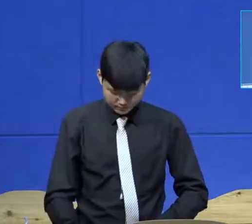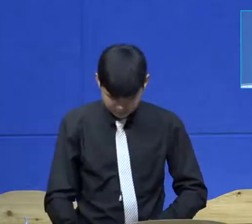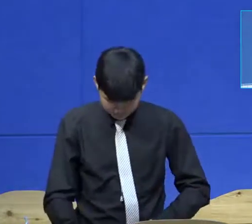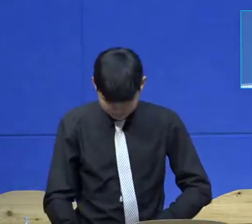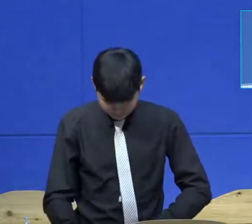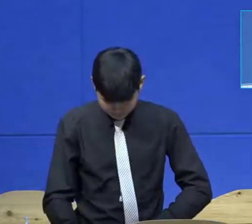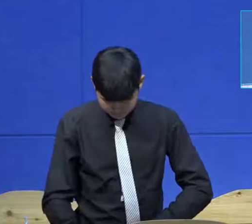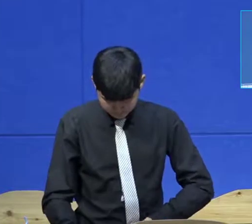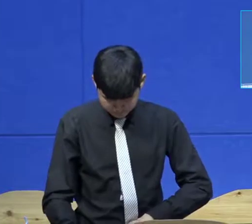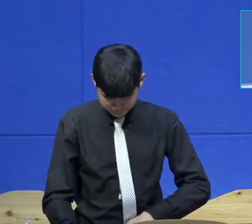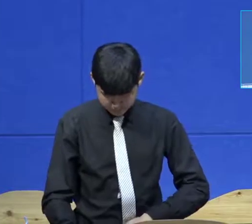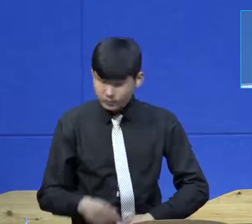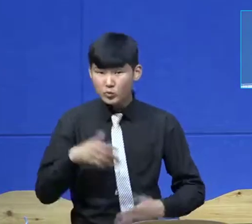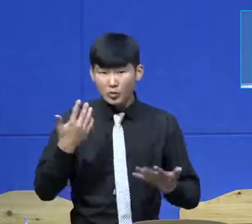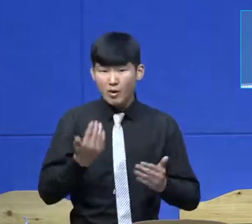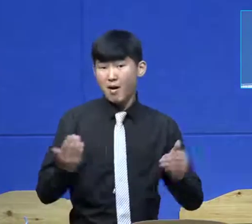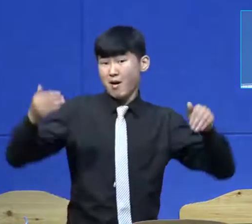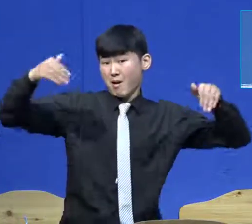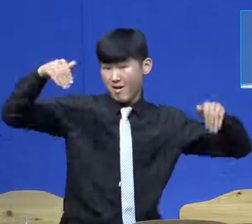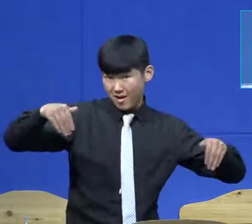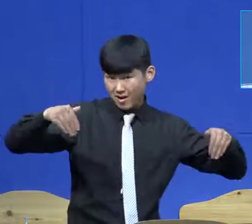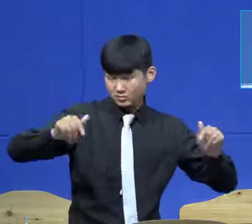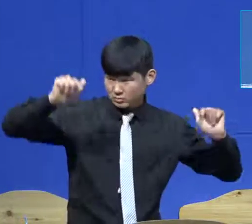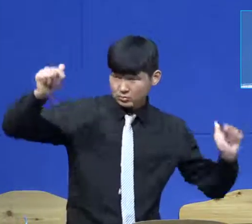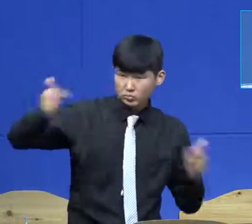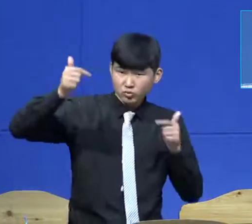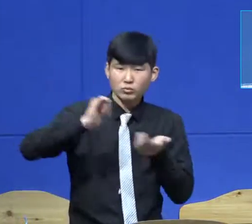тэр бол хааны өмнөөс босч байгаатай адилхан үйлдэл.